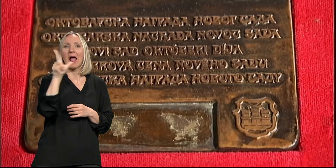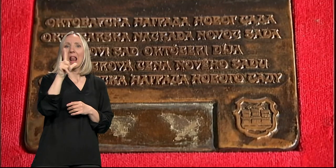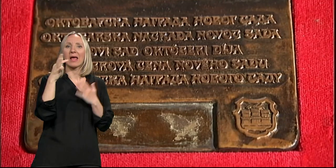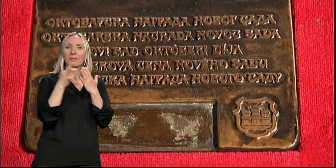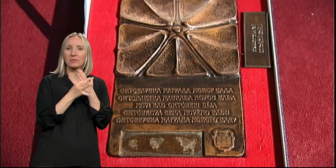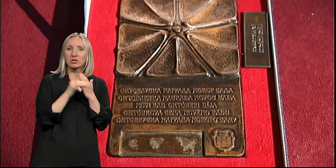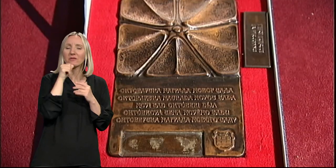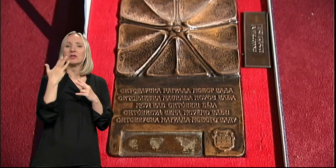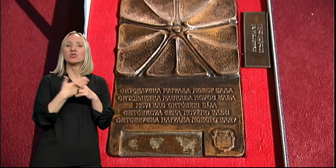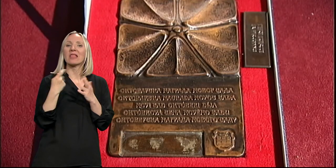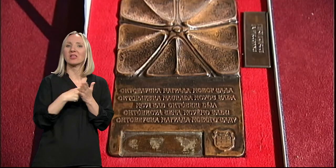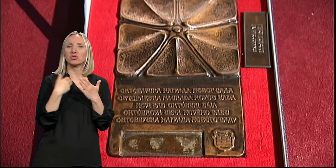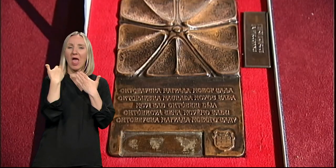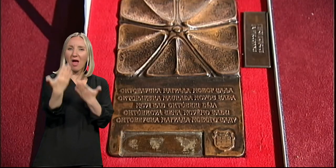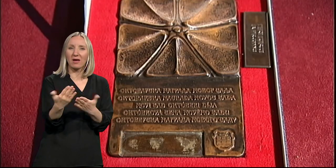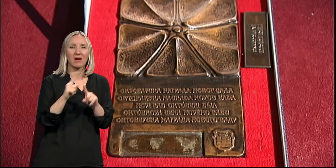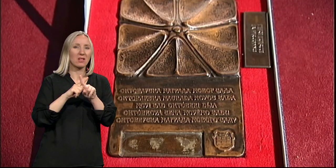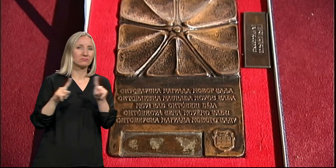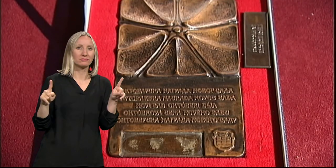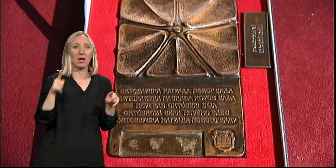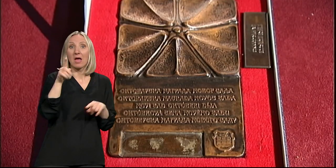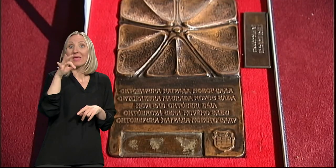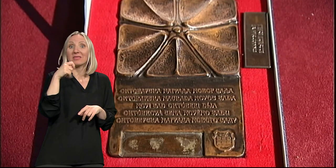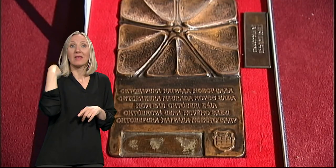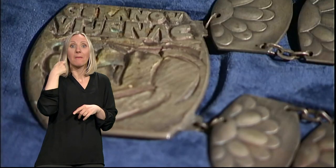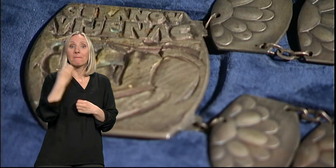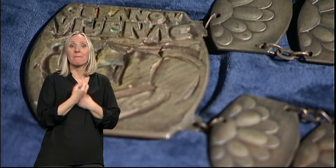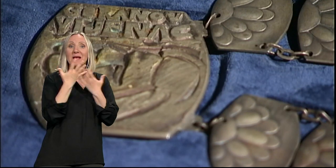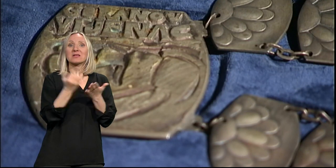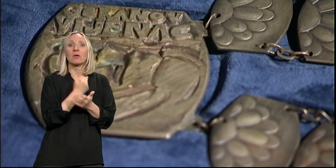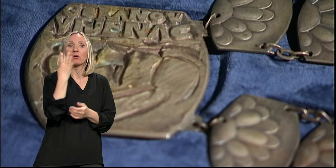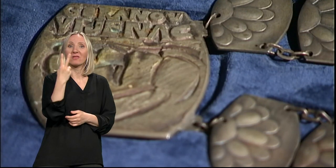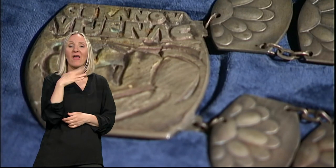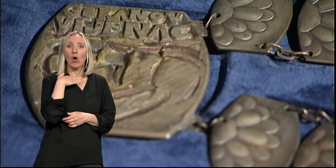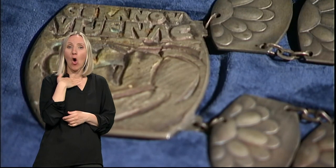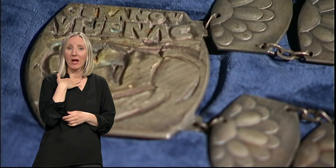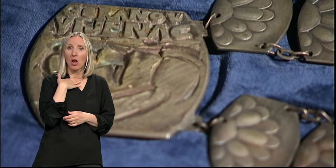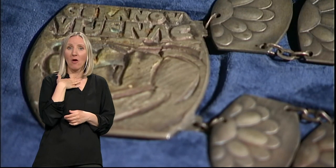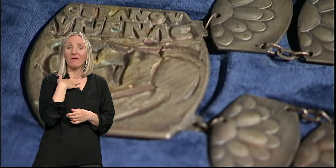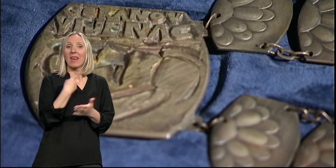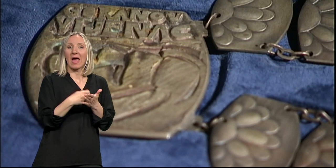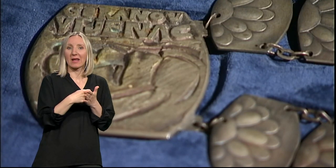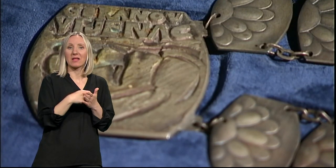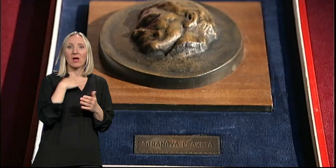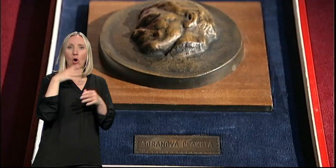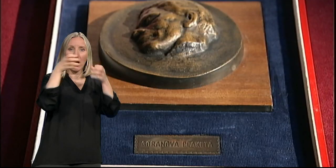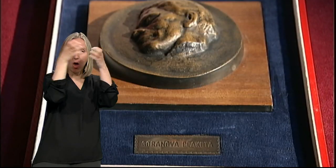i Šantićeve nagrade. Zubac je jedini pesnik koji je dobio dve Goranove nagrade, Goranov